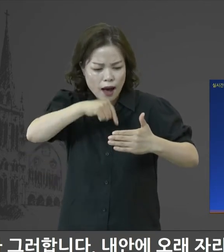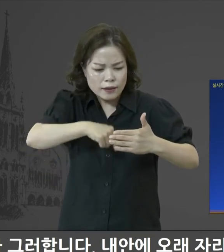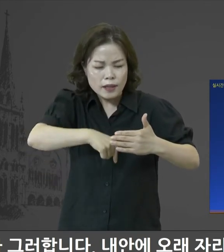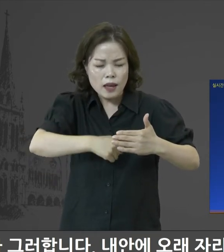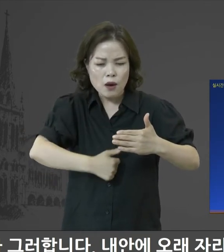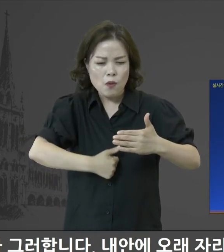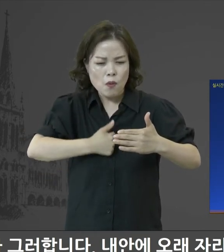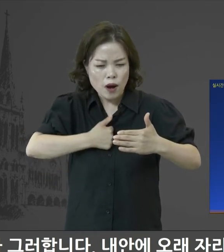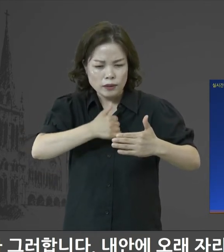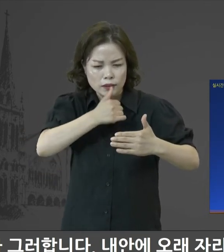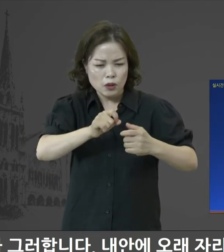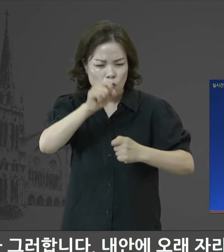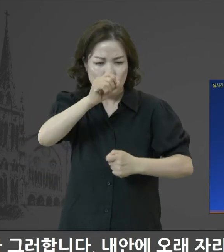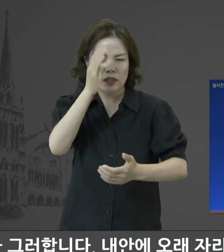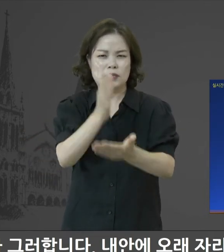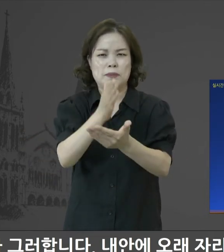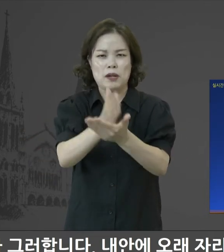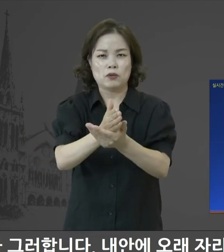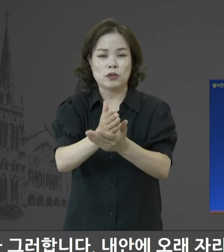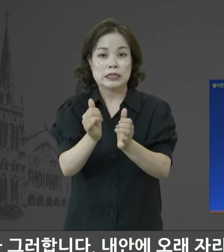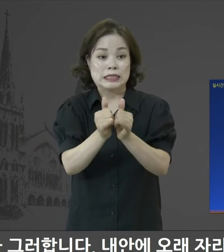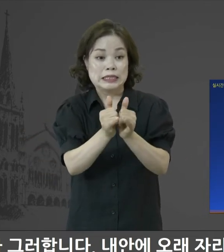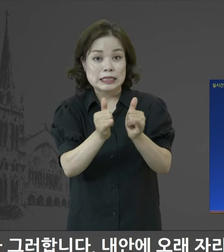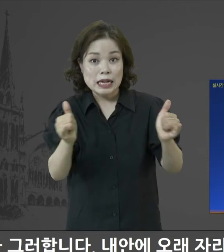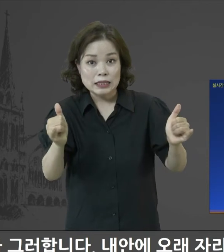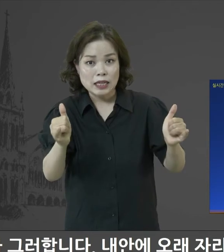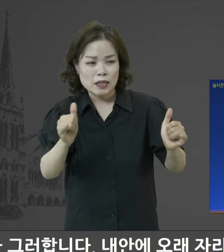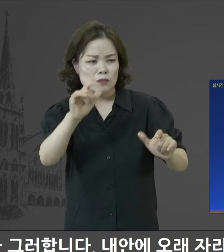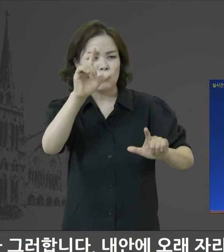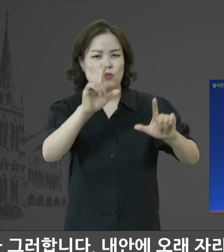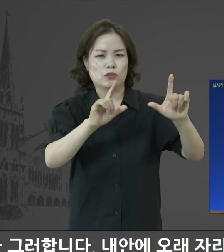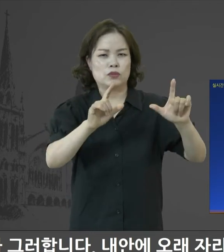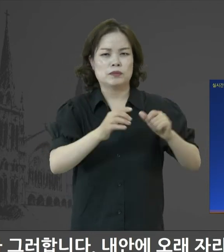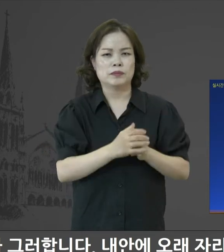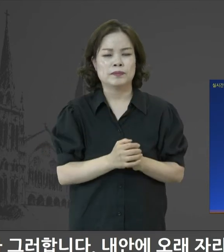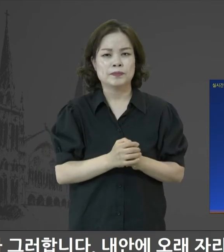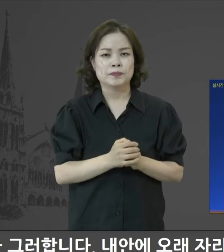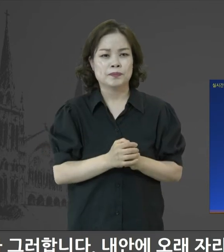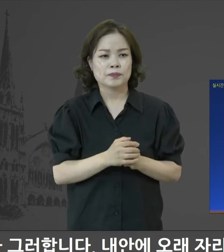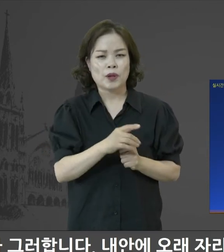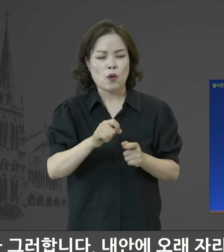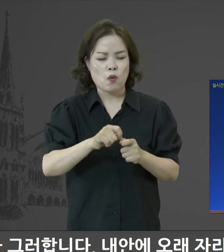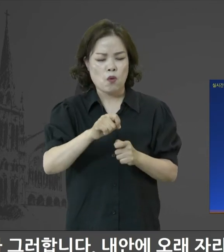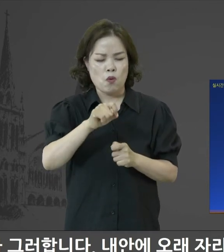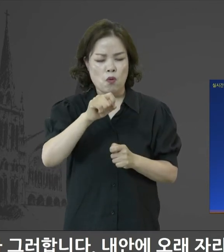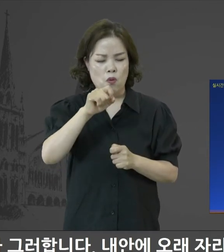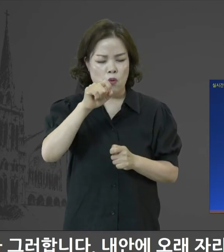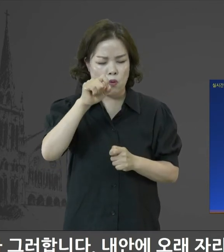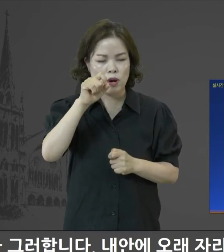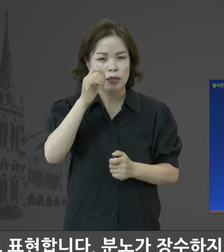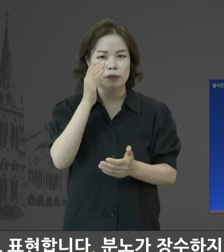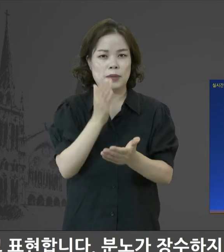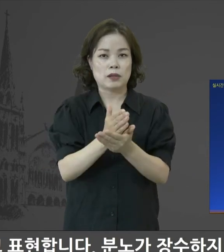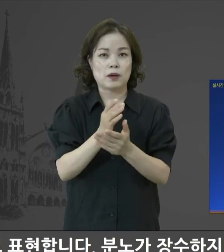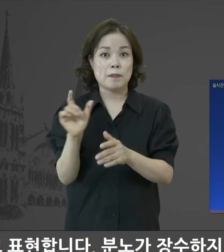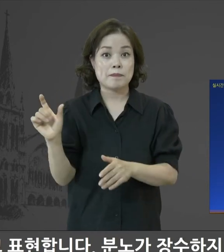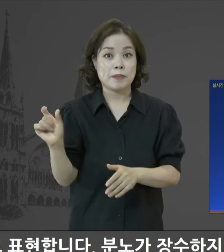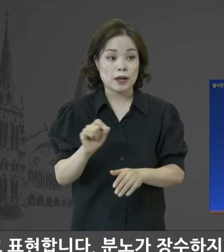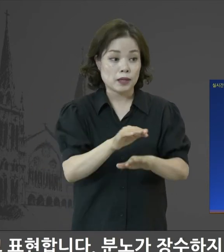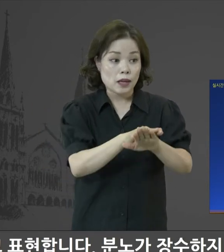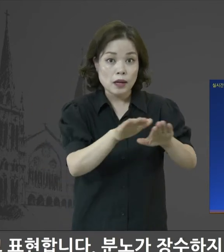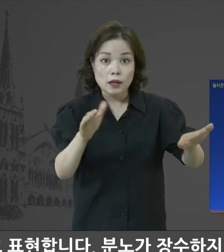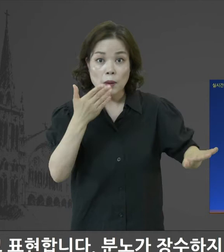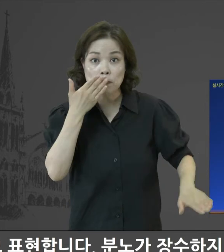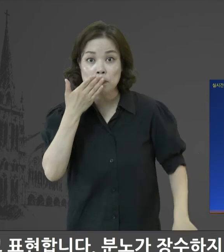들어올 수밖에 없는 인간의 모습이라면 그것이 내 안에 오래 자리 잡지 않고 빨리